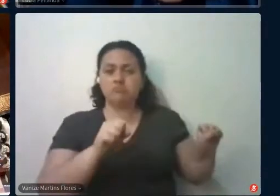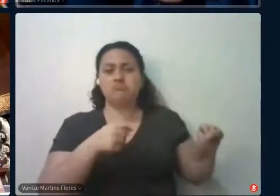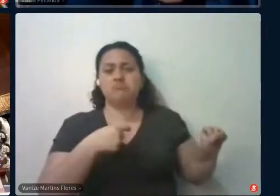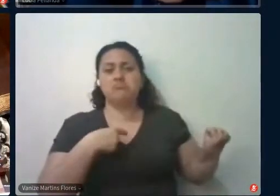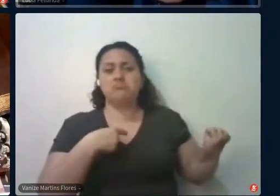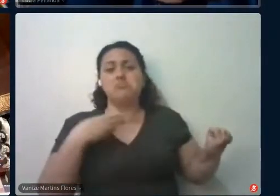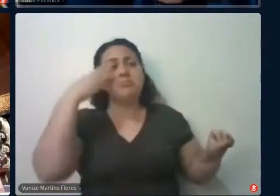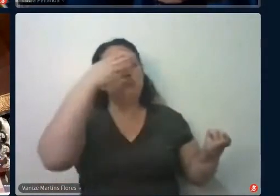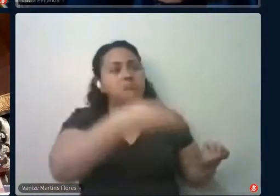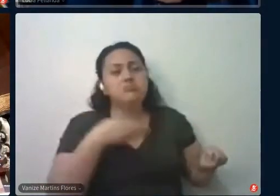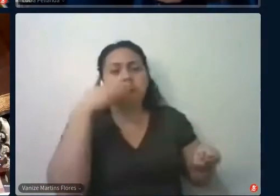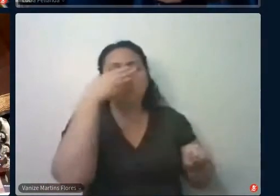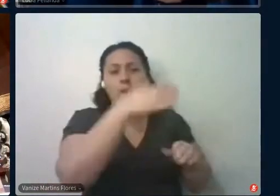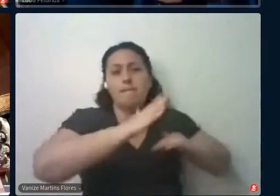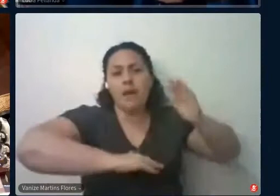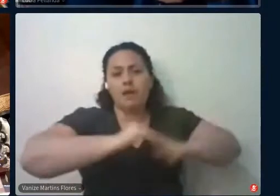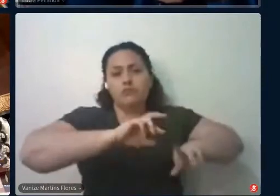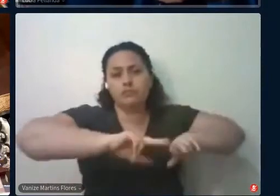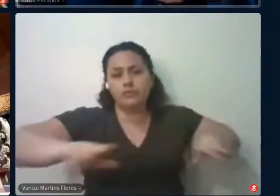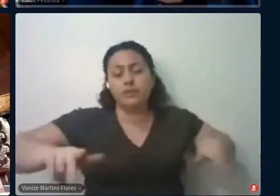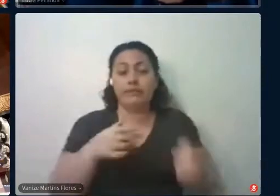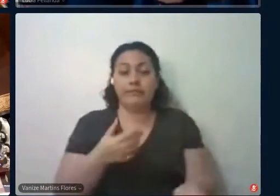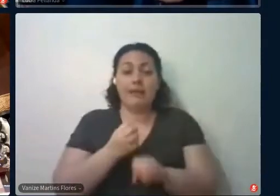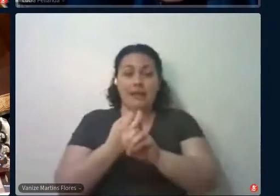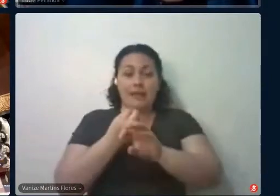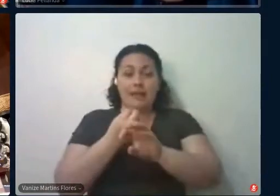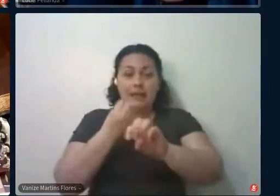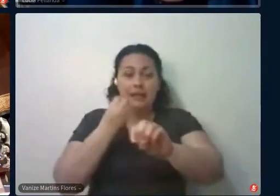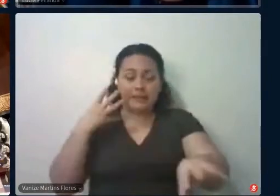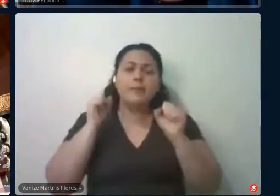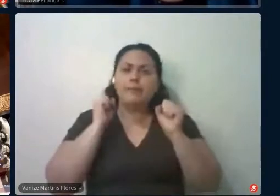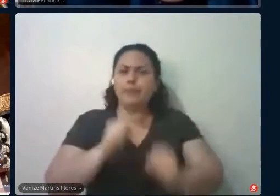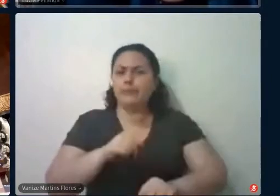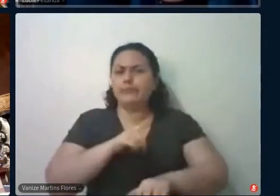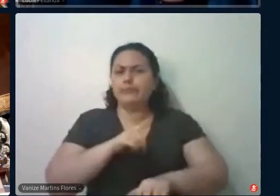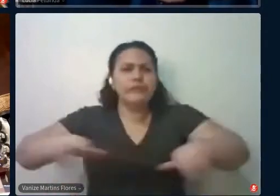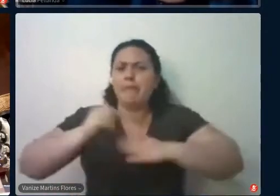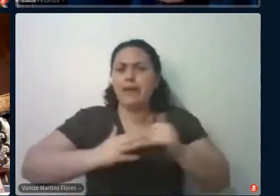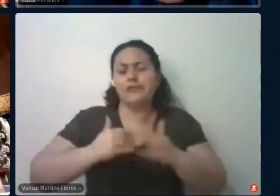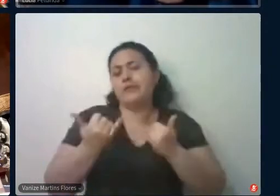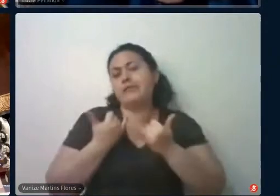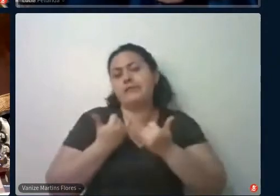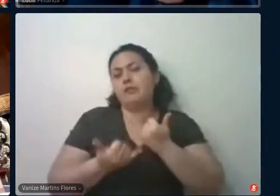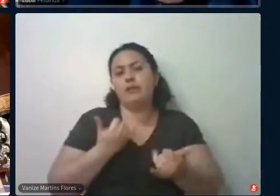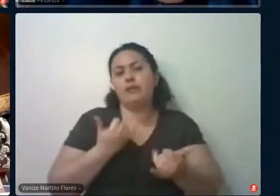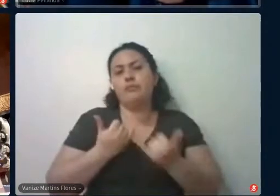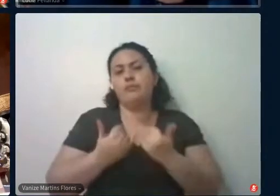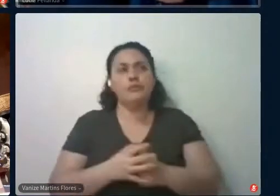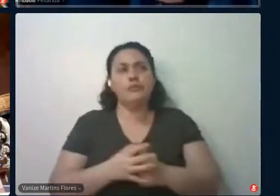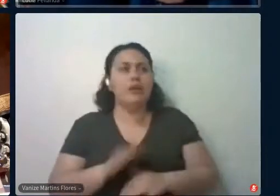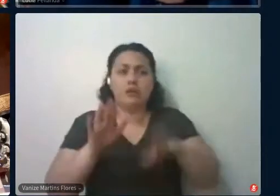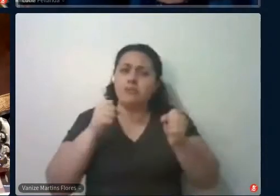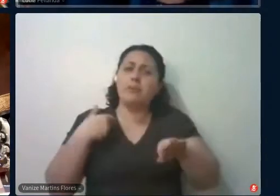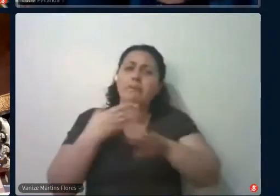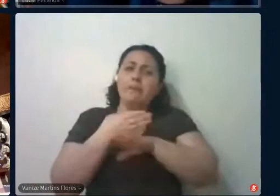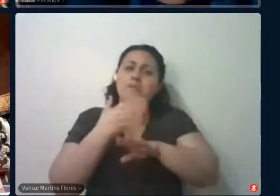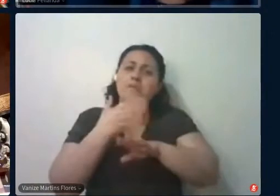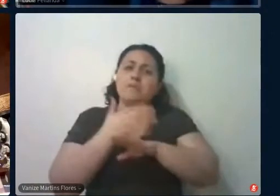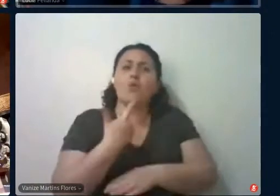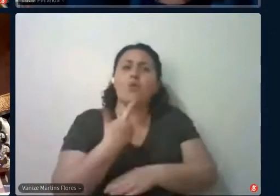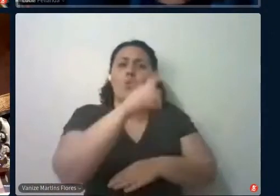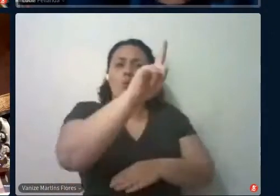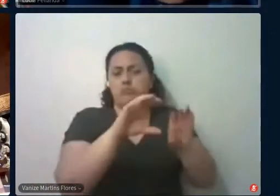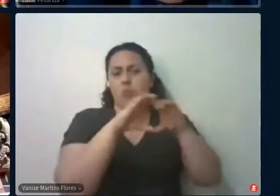atividades, inclusive até nem eletrônicas, né? Pode ser participar de um outro evento, pode ser ler um livro, pode ter